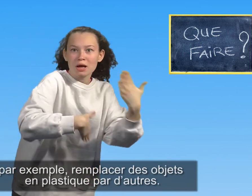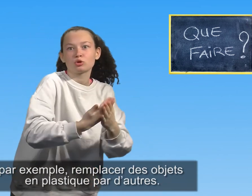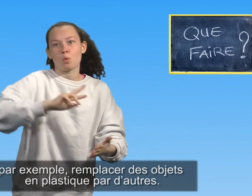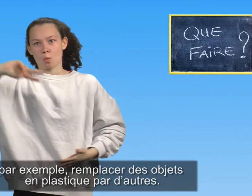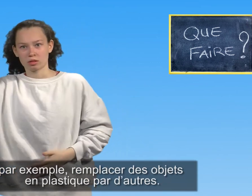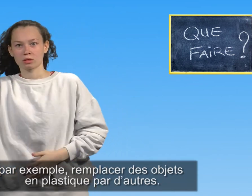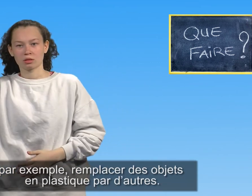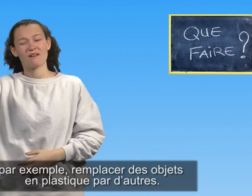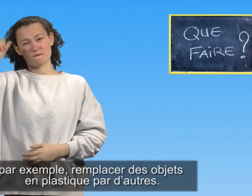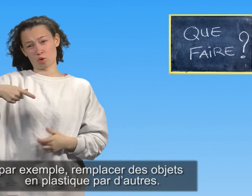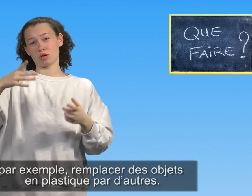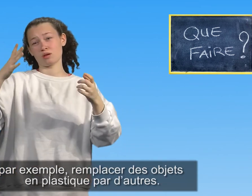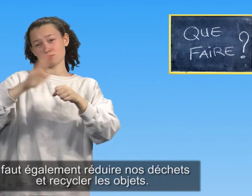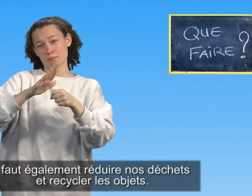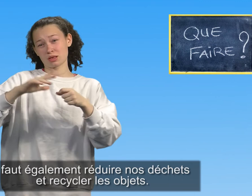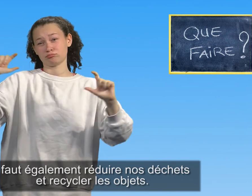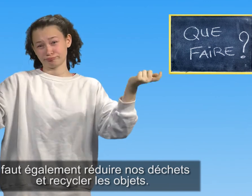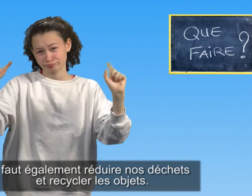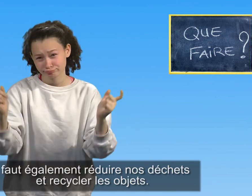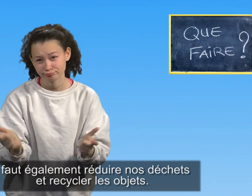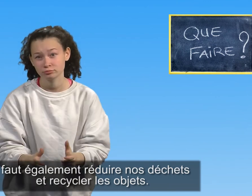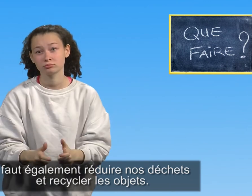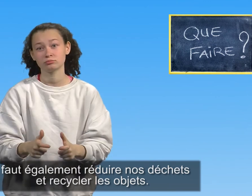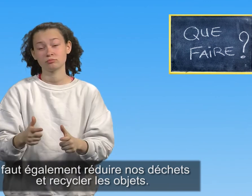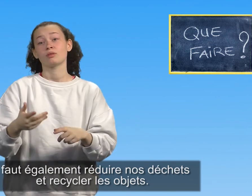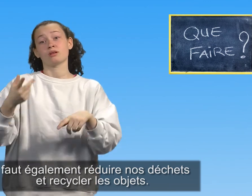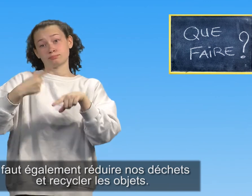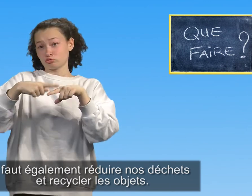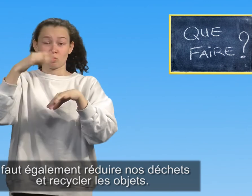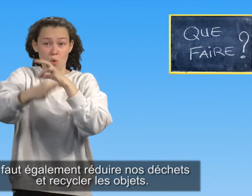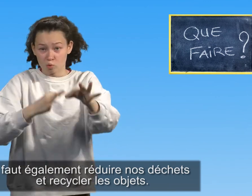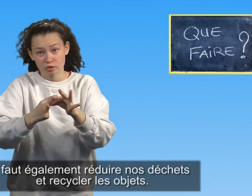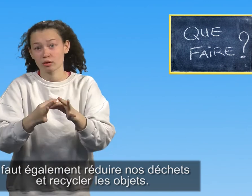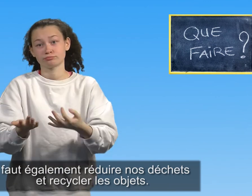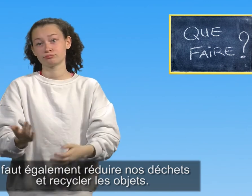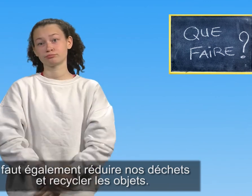remplacer des objets en plastique par d'autres. Il faut également réduire nos déchets et recycler les objets.